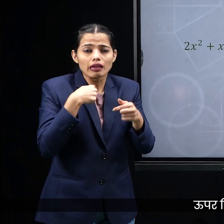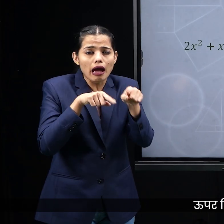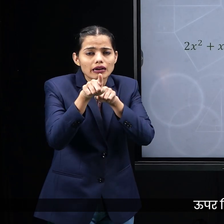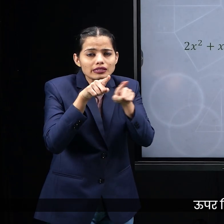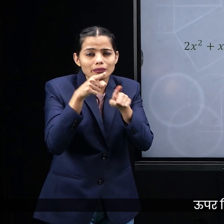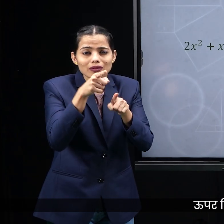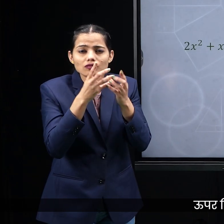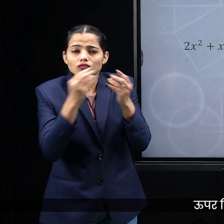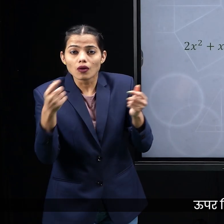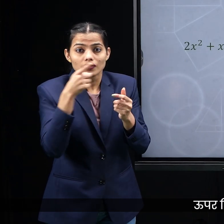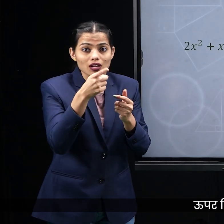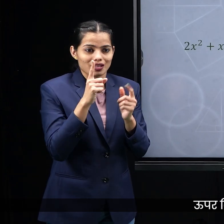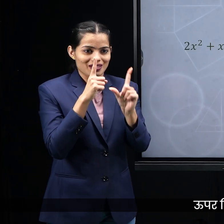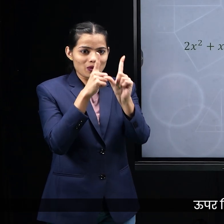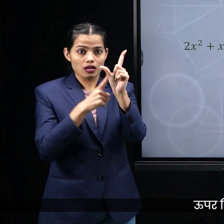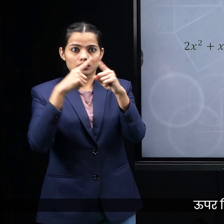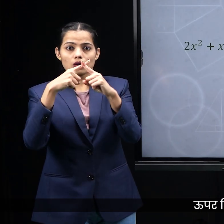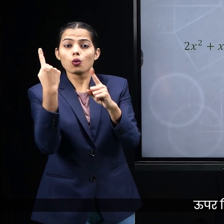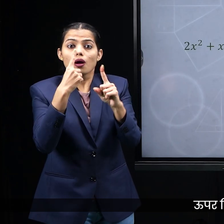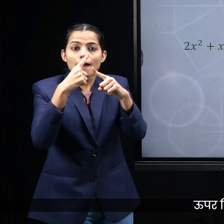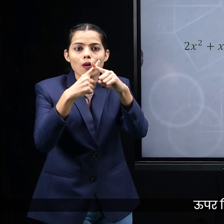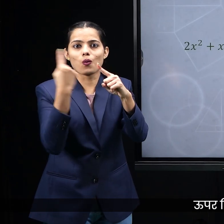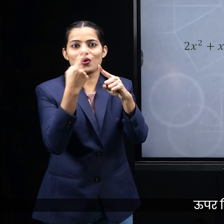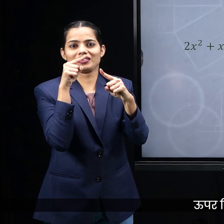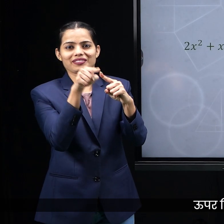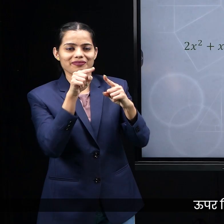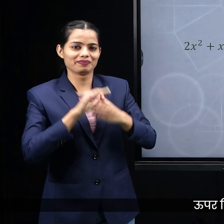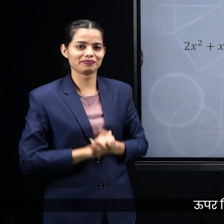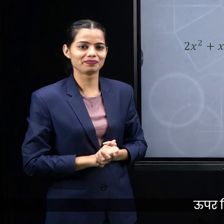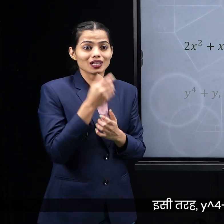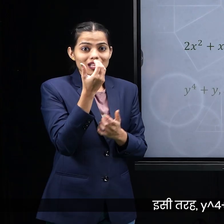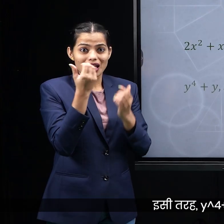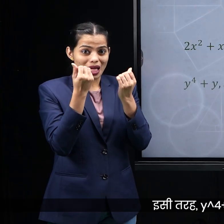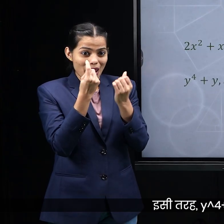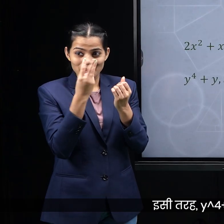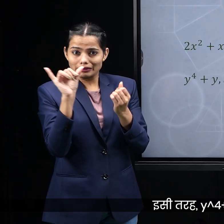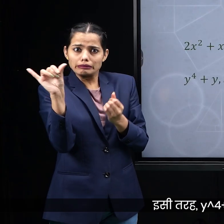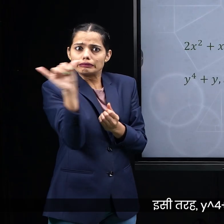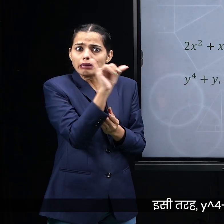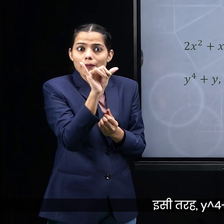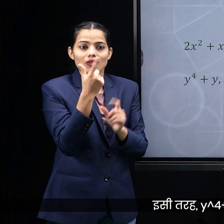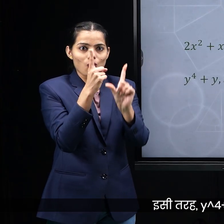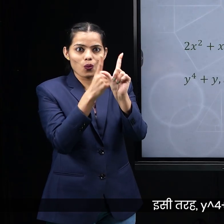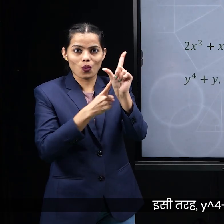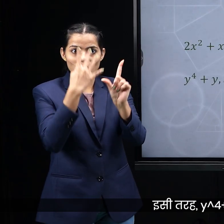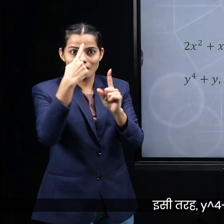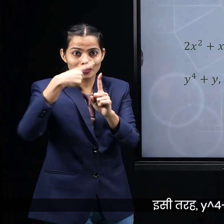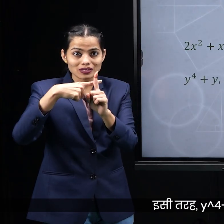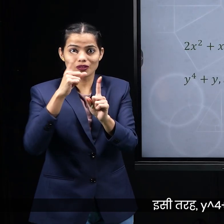ऊपर दिए गए उदाहरणों में चर x हैं। इसी तरह y⁴